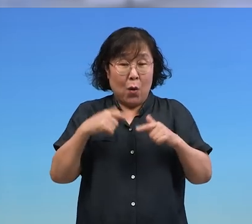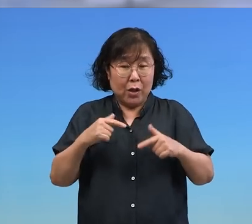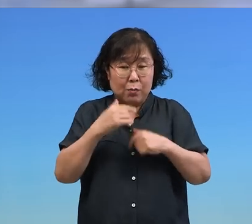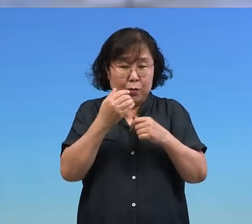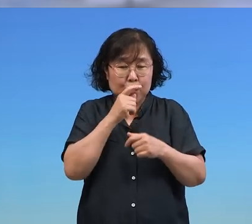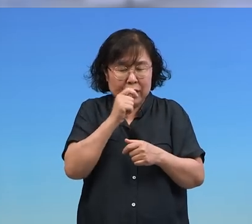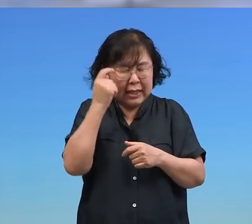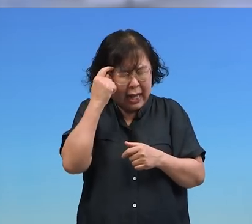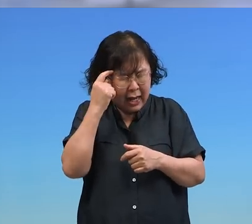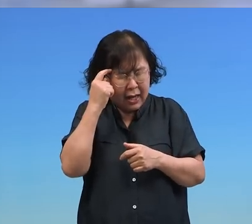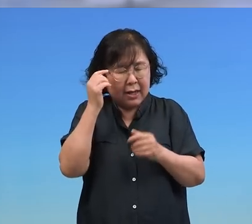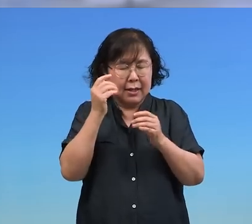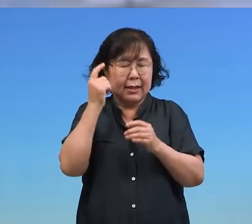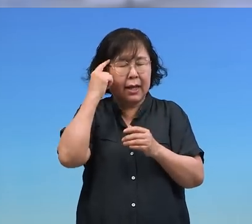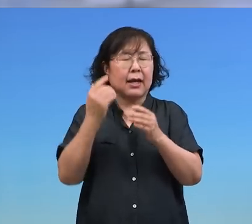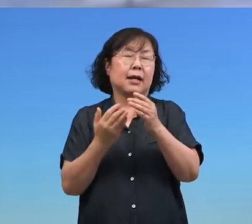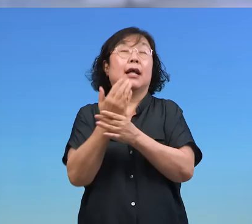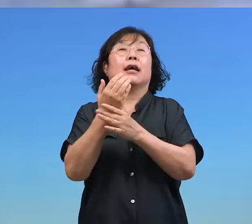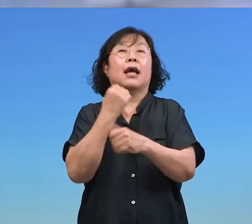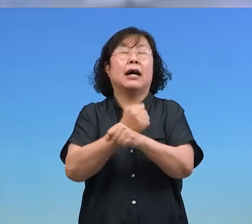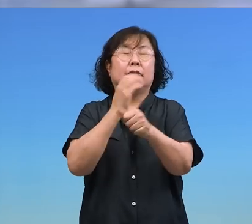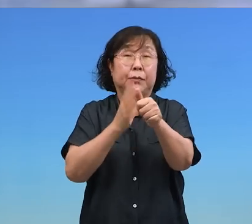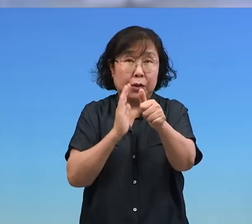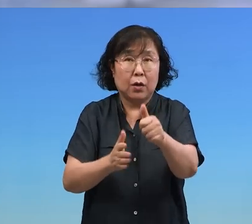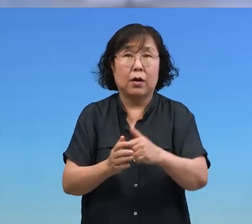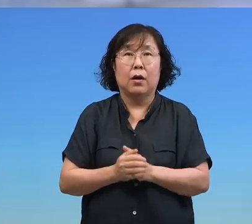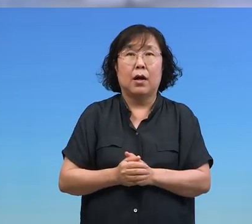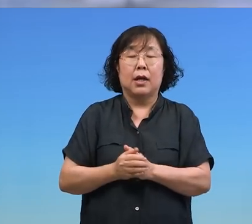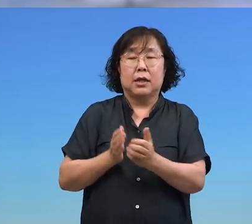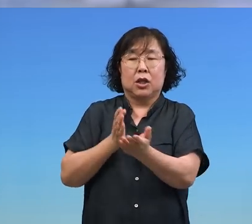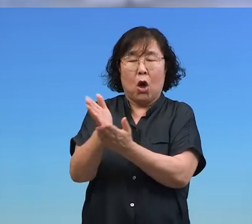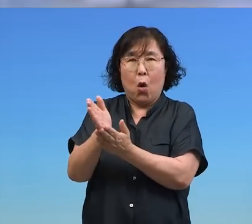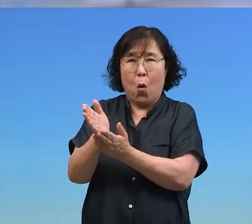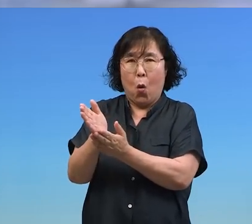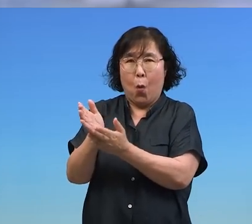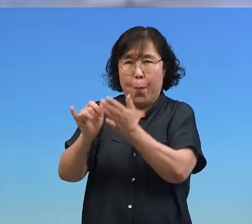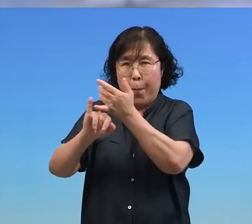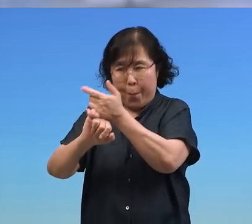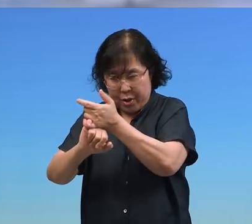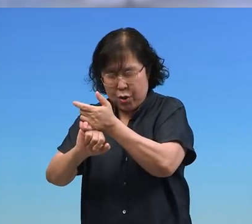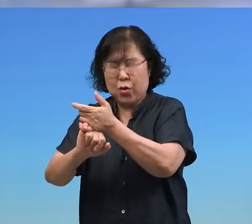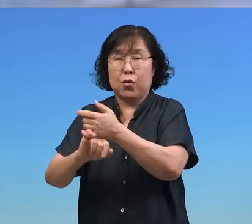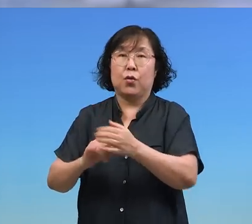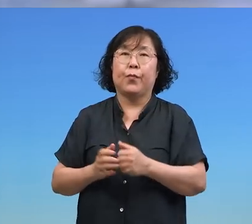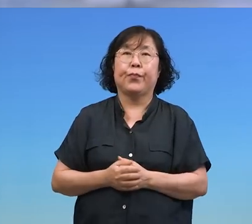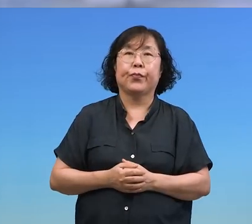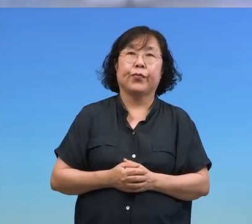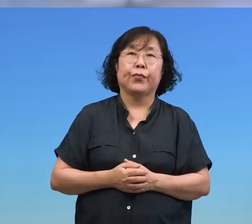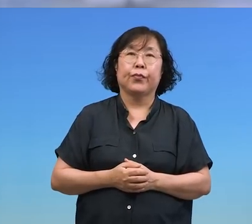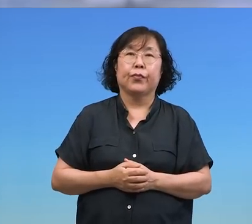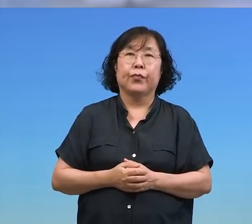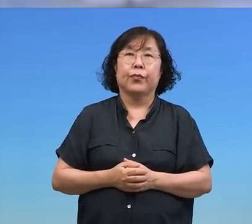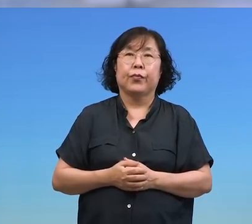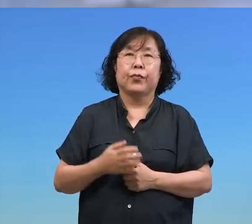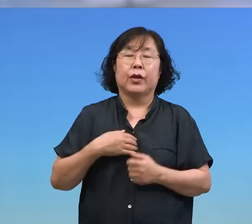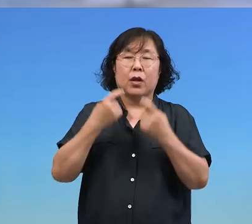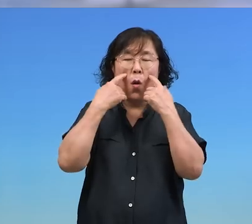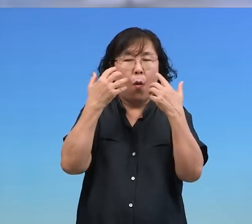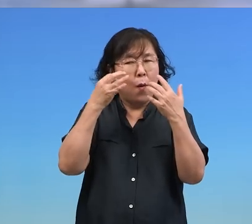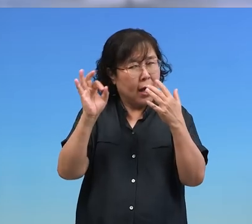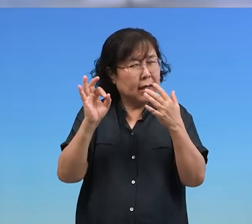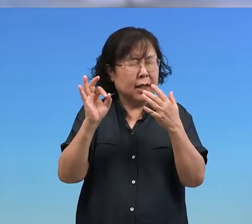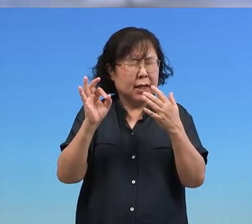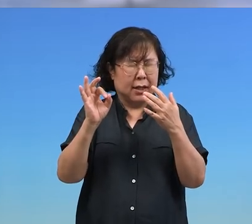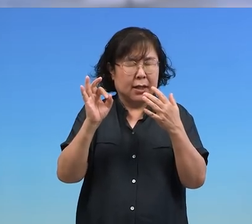이게 전공 필수입니다 우리 교회의 모든 성도님들은 이거 해야 됩니다 제가 어떻게 제가 확인할지를 제가 연구해